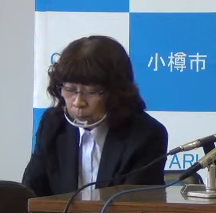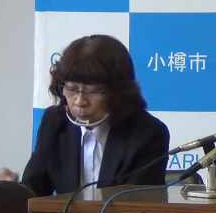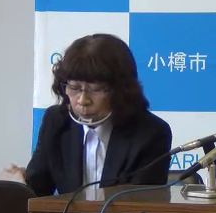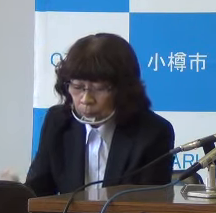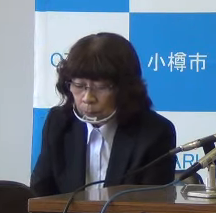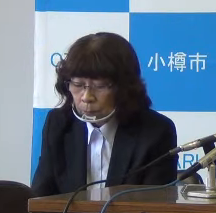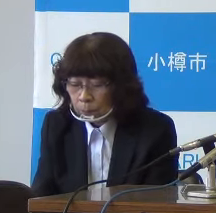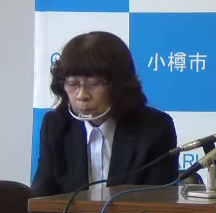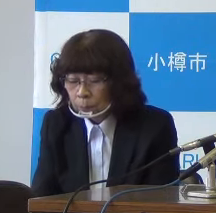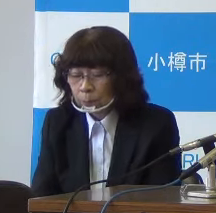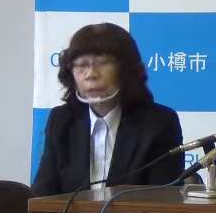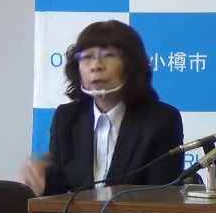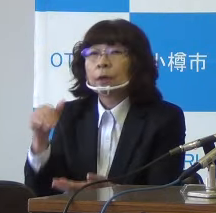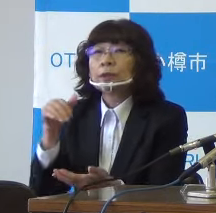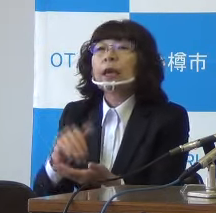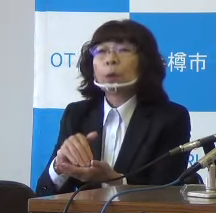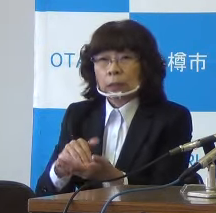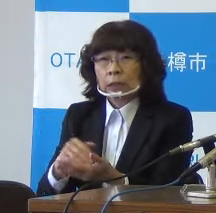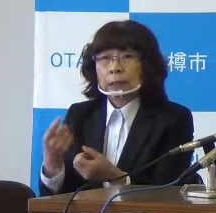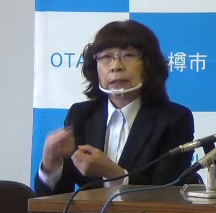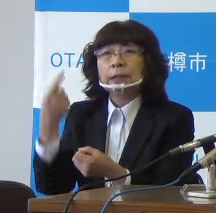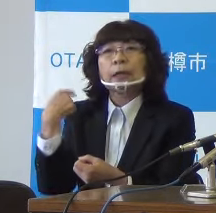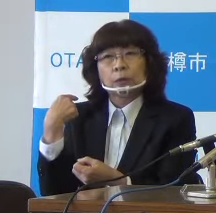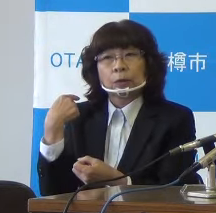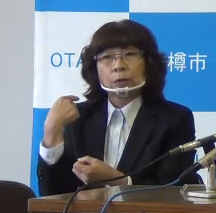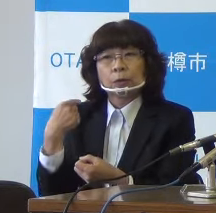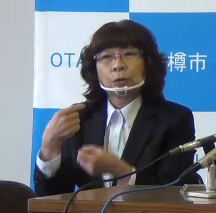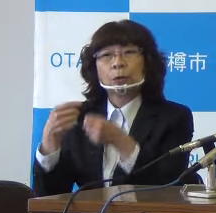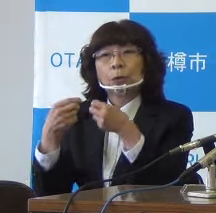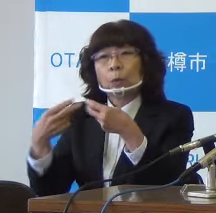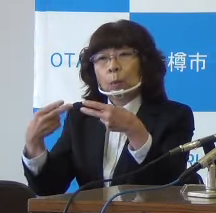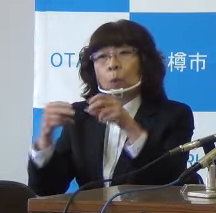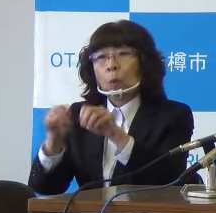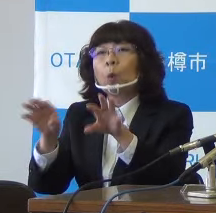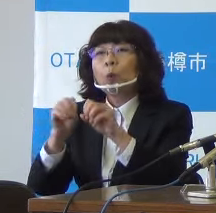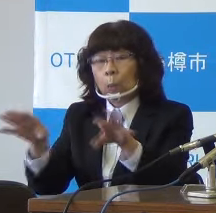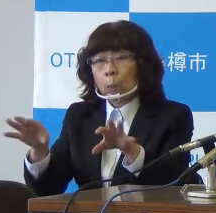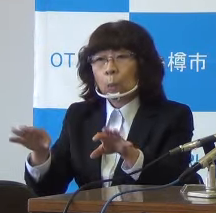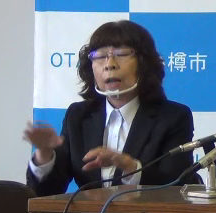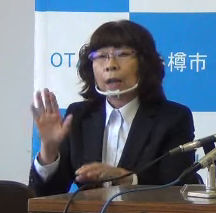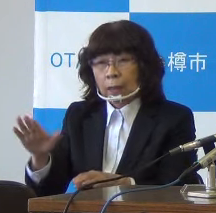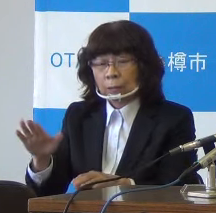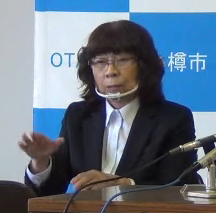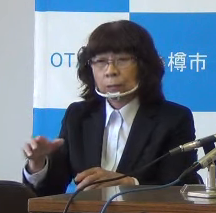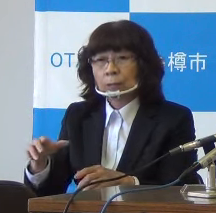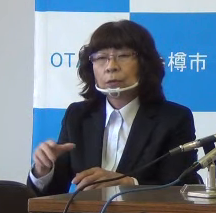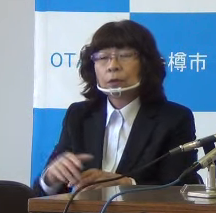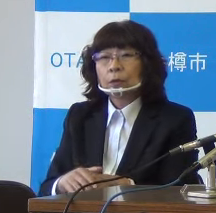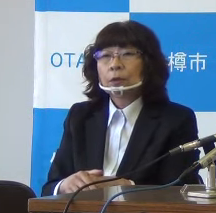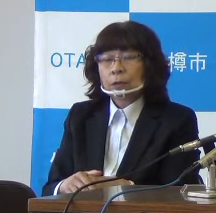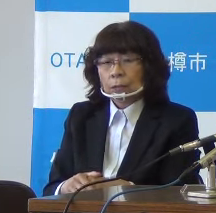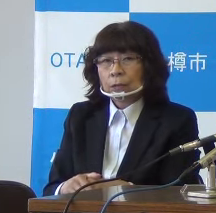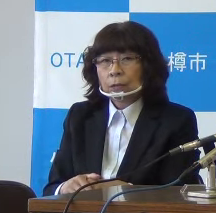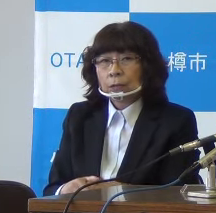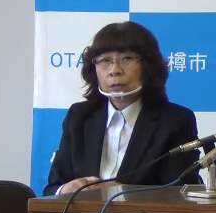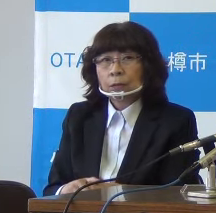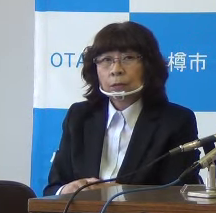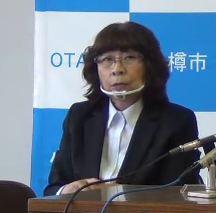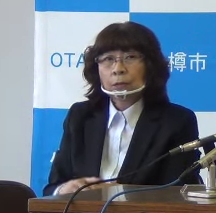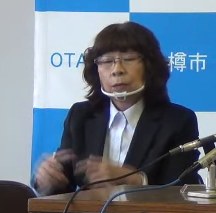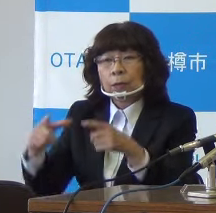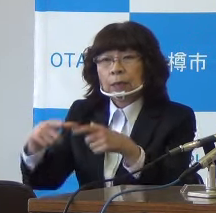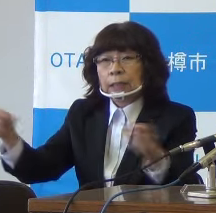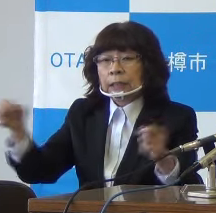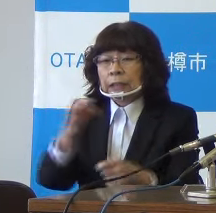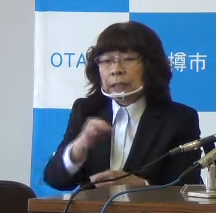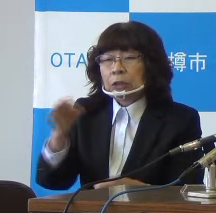最後に、昨日来報道をされております、報道がされております